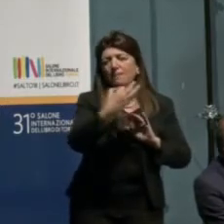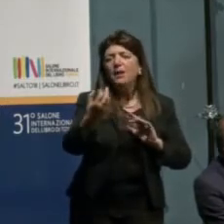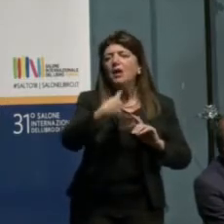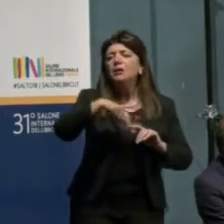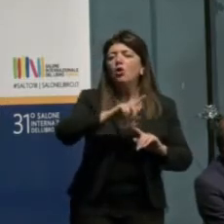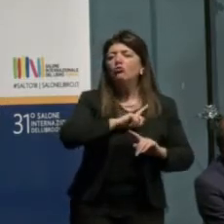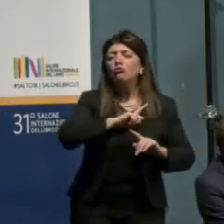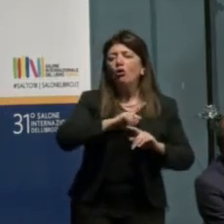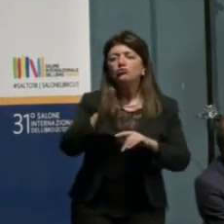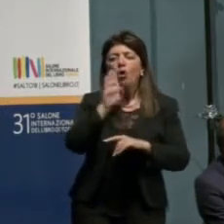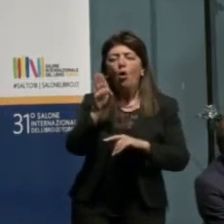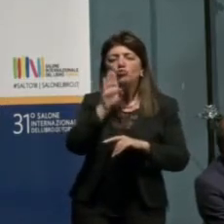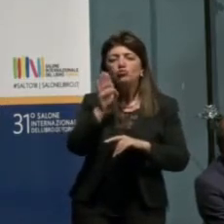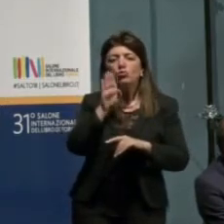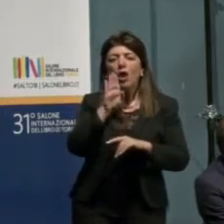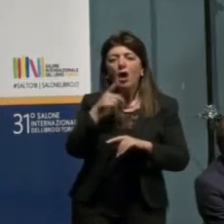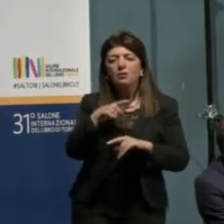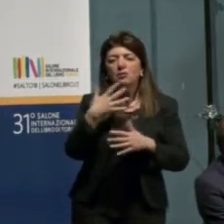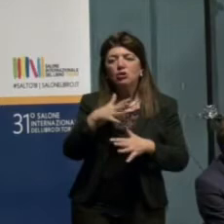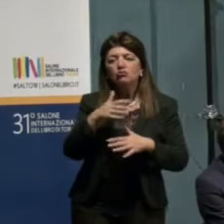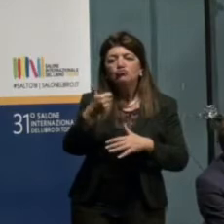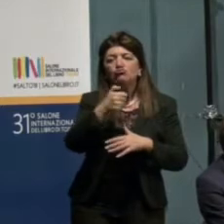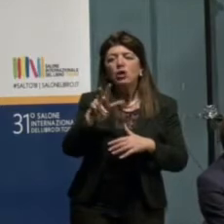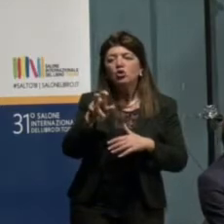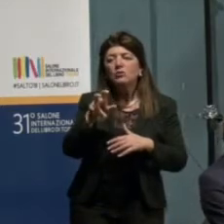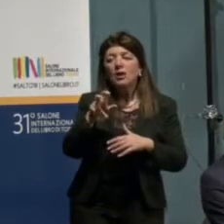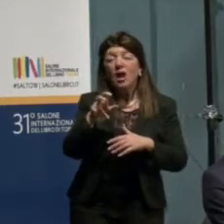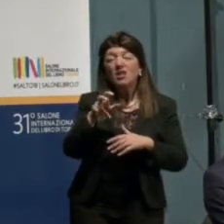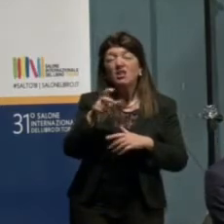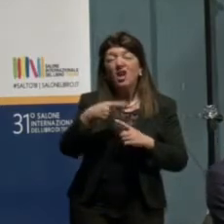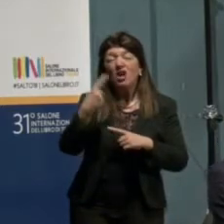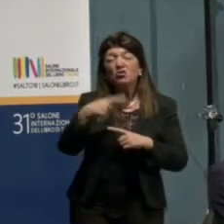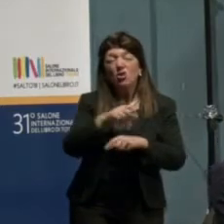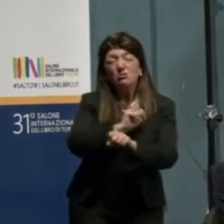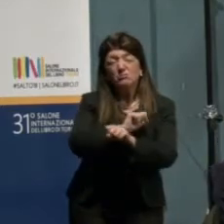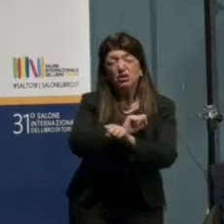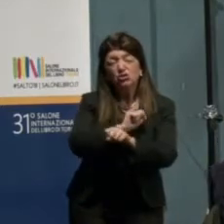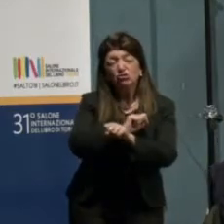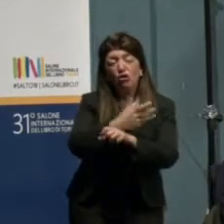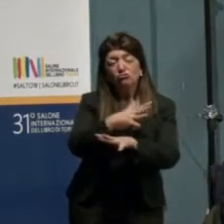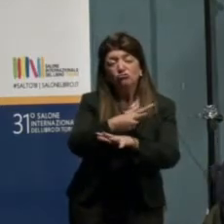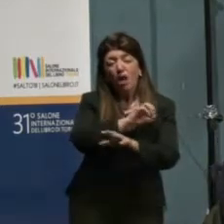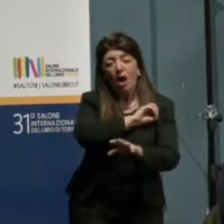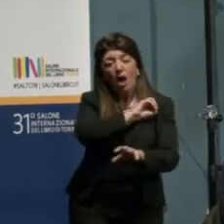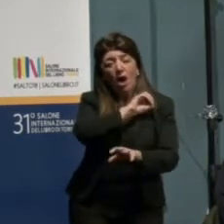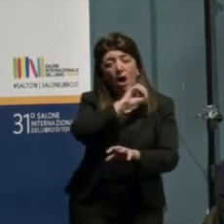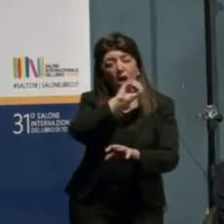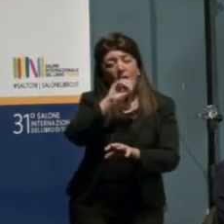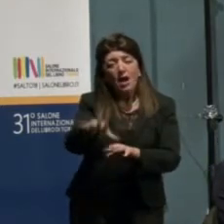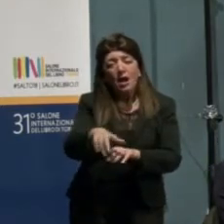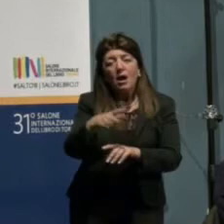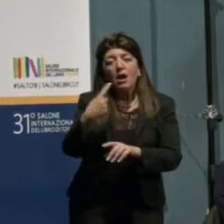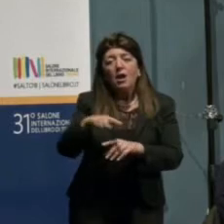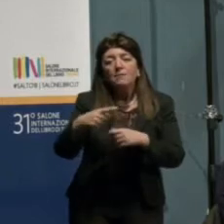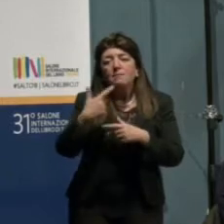ha già scontato con 130 giorni di prigione e la sua vicinanza alla